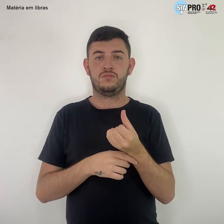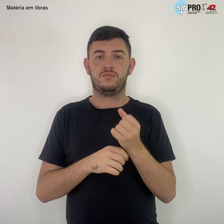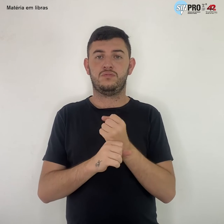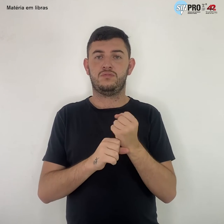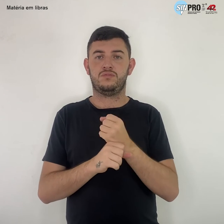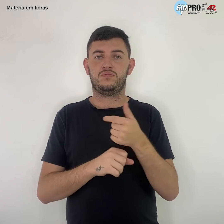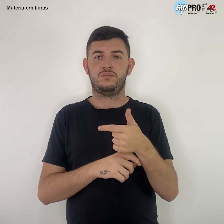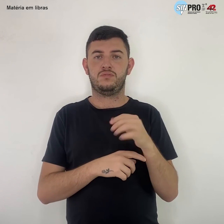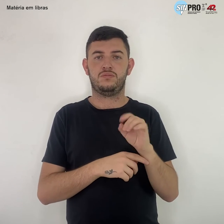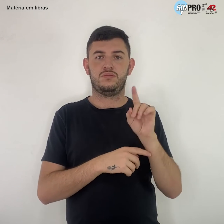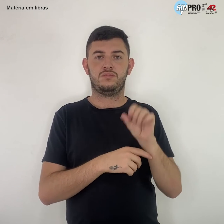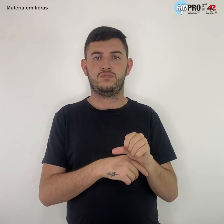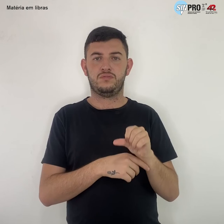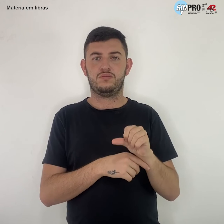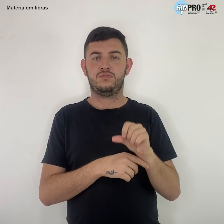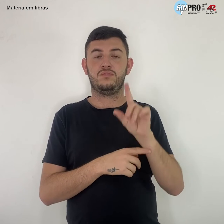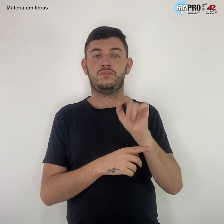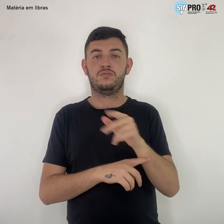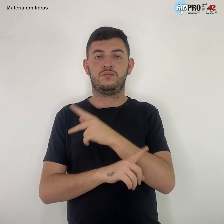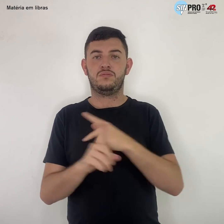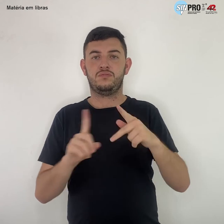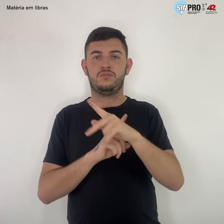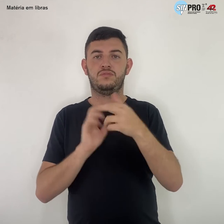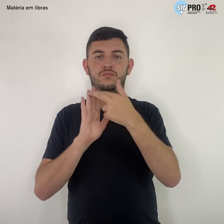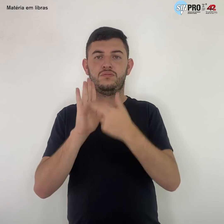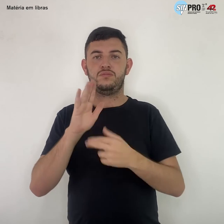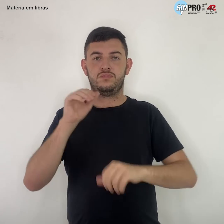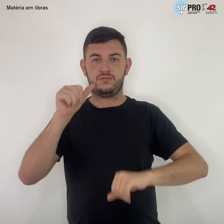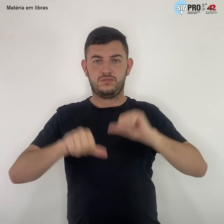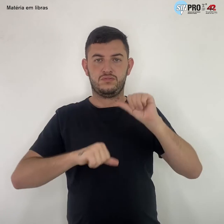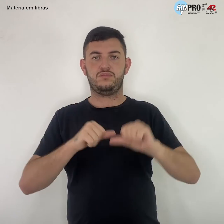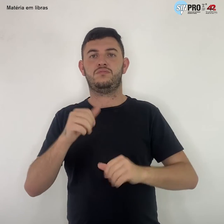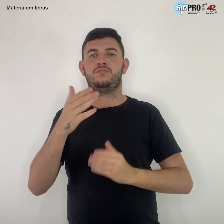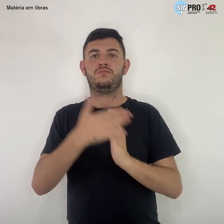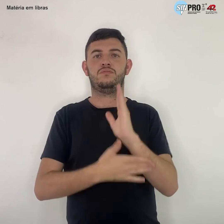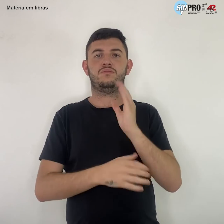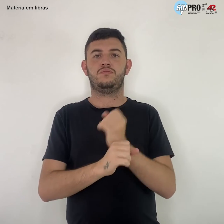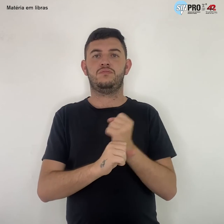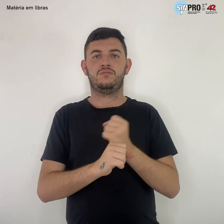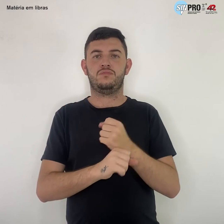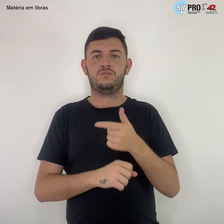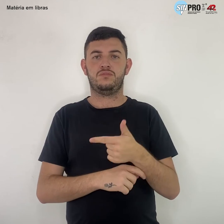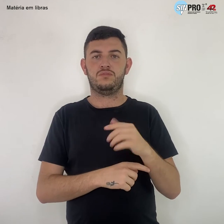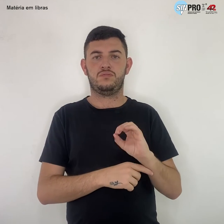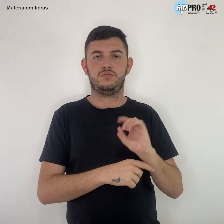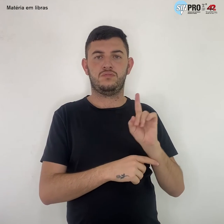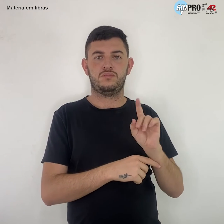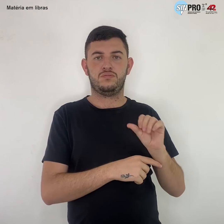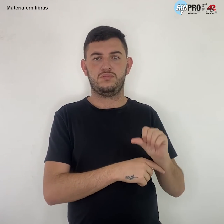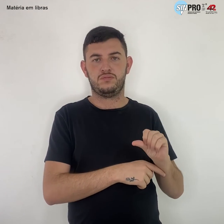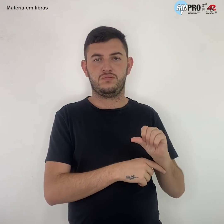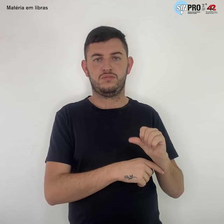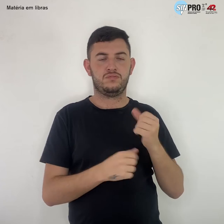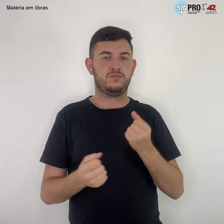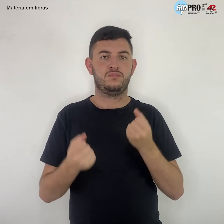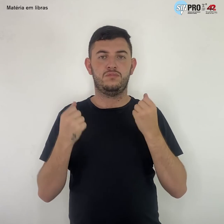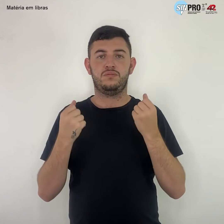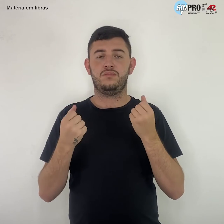6/2019, reforma da Previdência, aprovada em 2019, não atende às demandas do